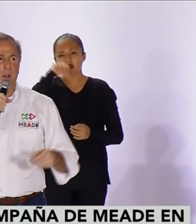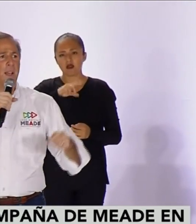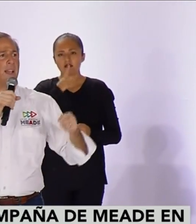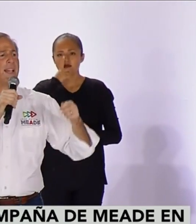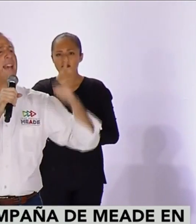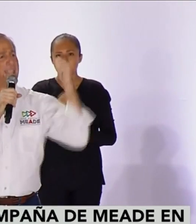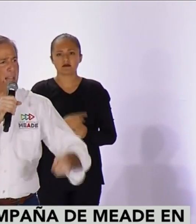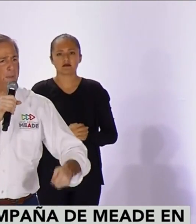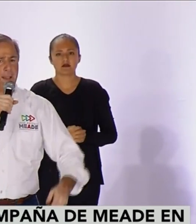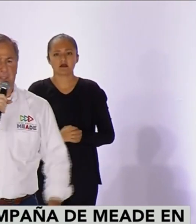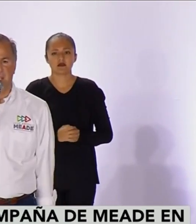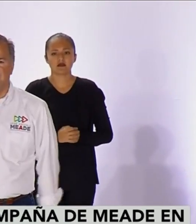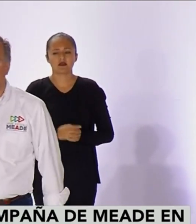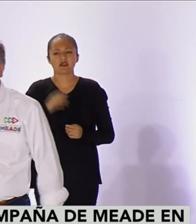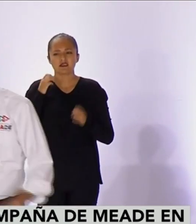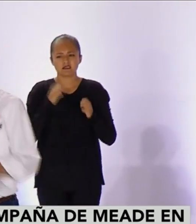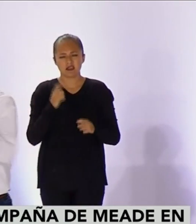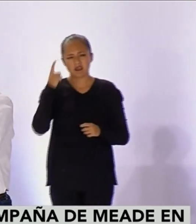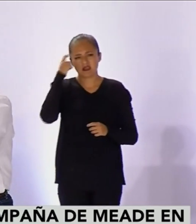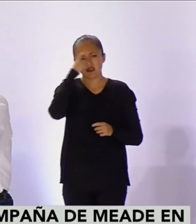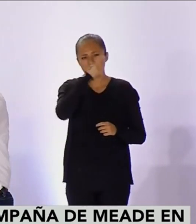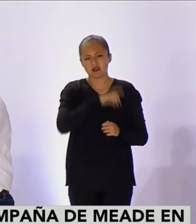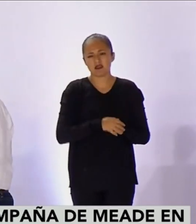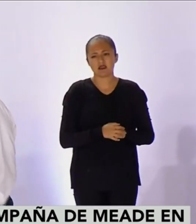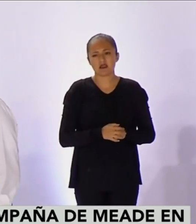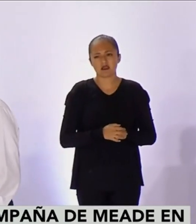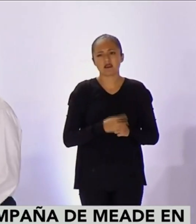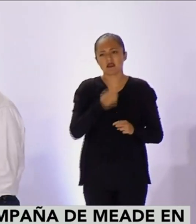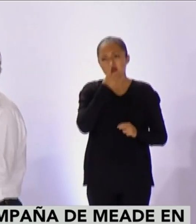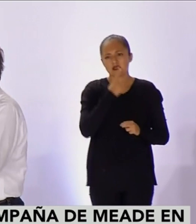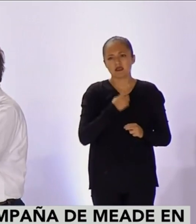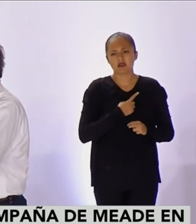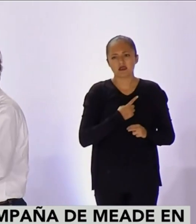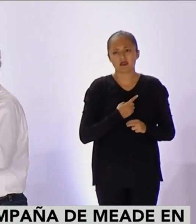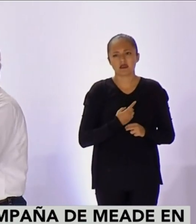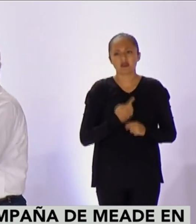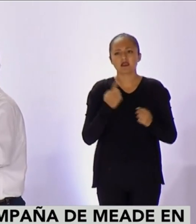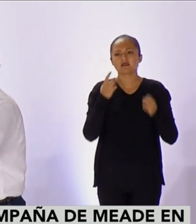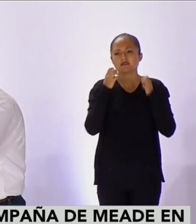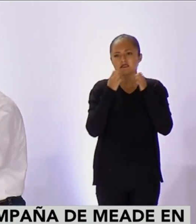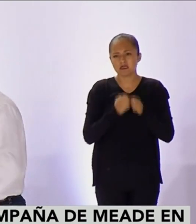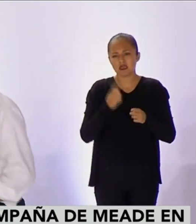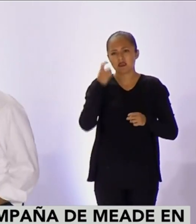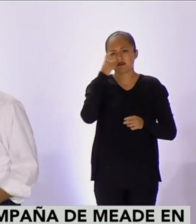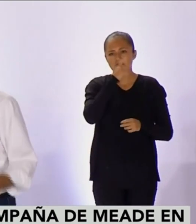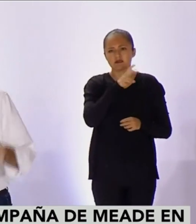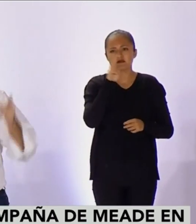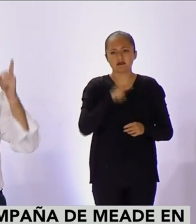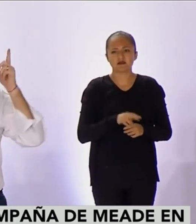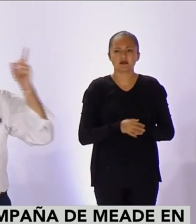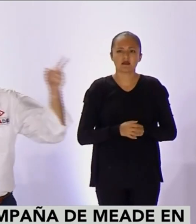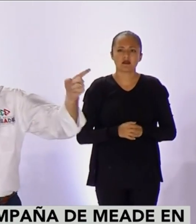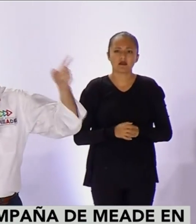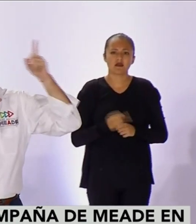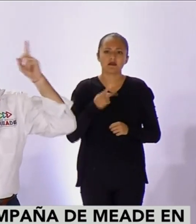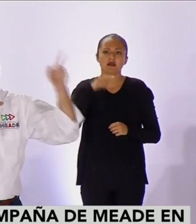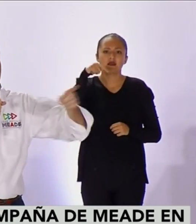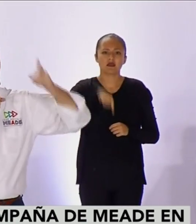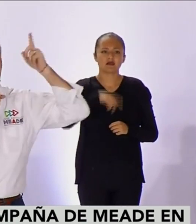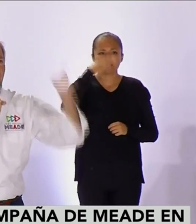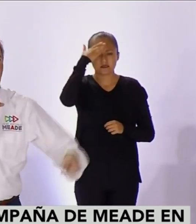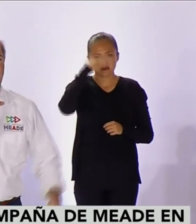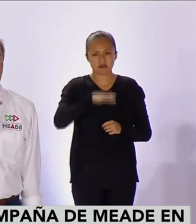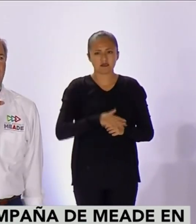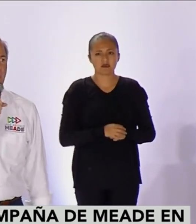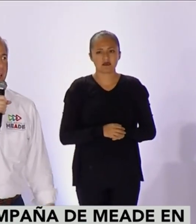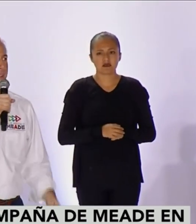dicho que está difícil. Hoy nos han dicho que está complicado. Pero hoy